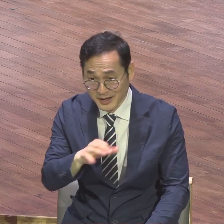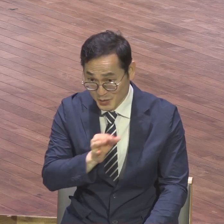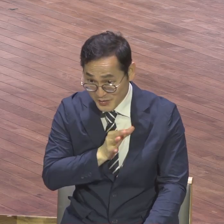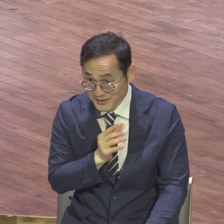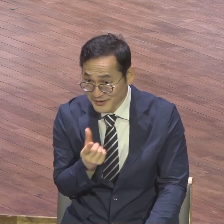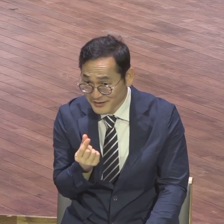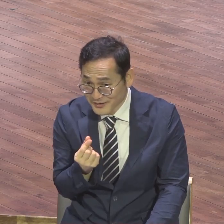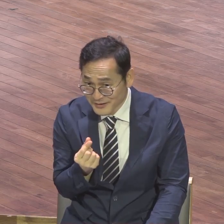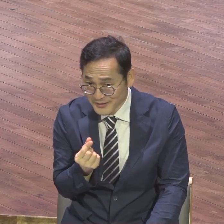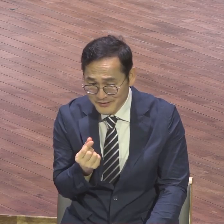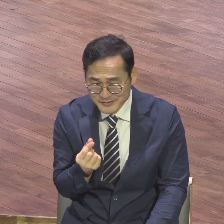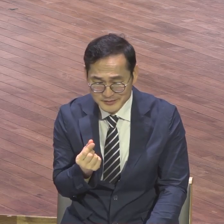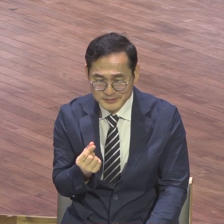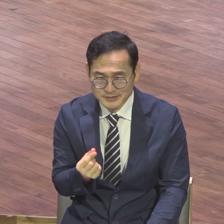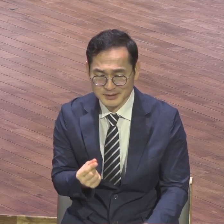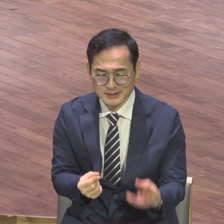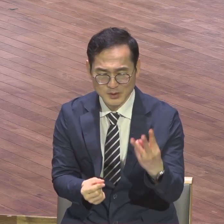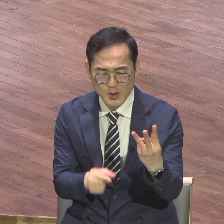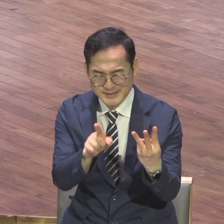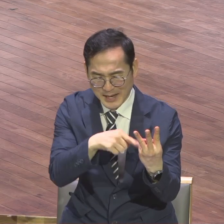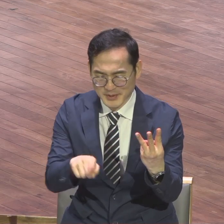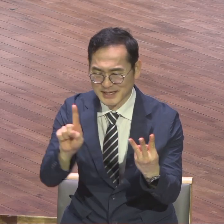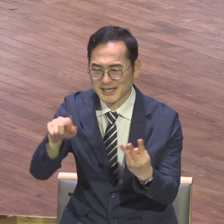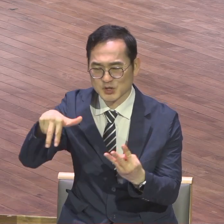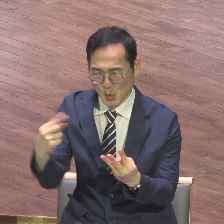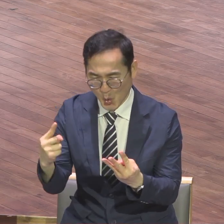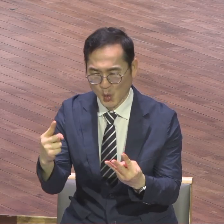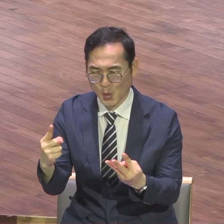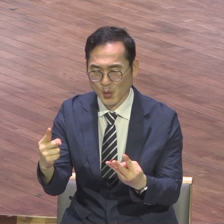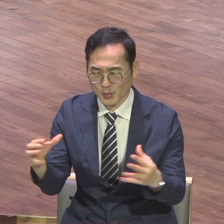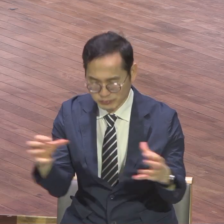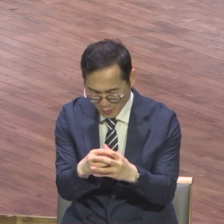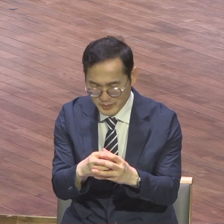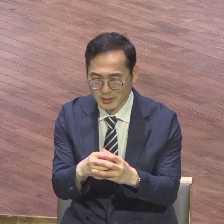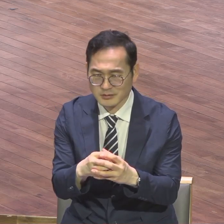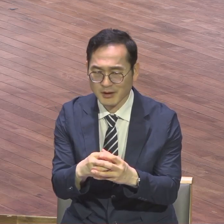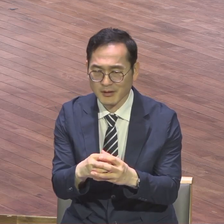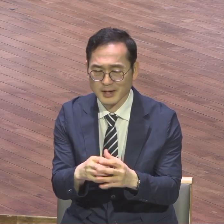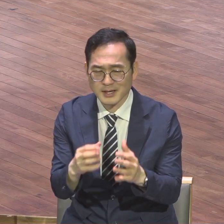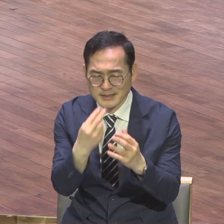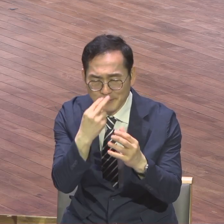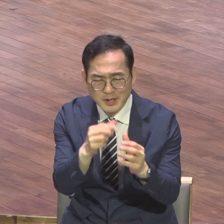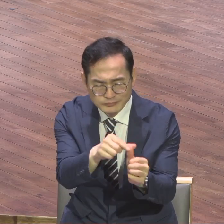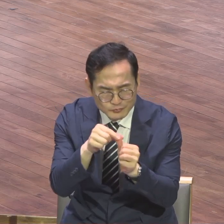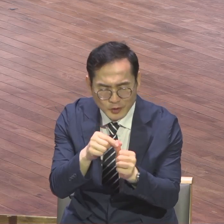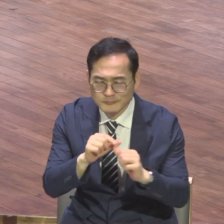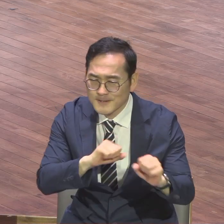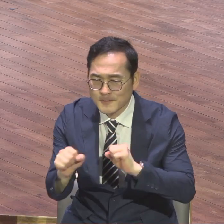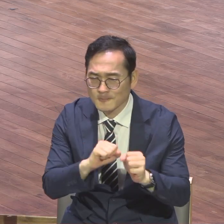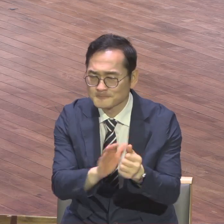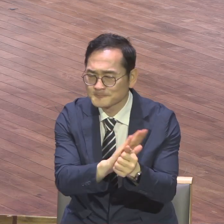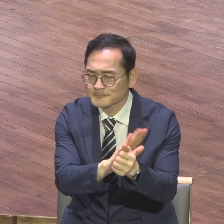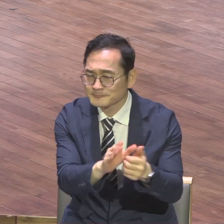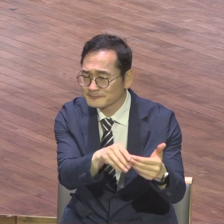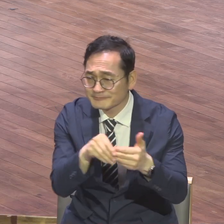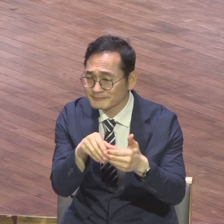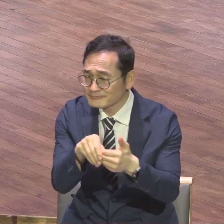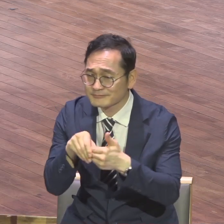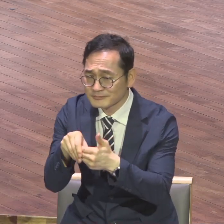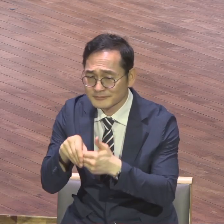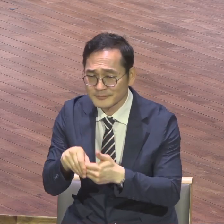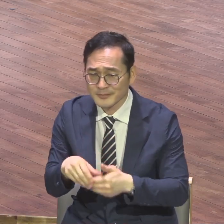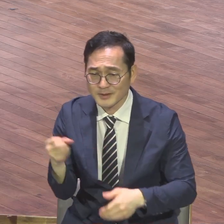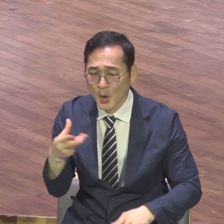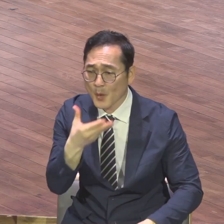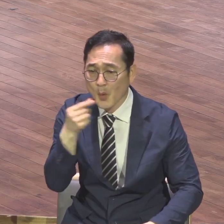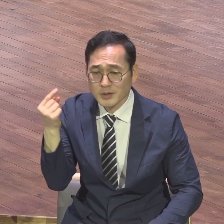3.1적으로 운동을 펼쳐가면서 그렇게 생명 살리는 운동 전 세계 237 나라 복음하자고 장로님들이 제비를